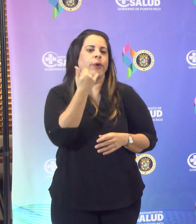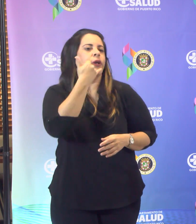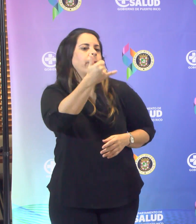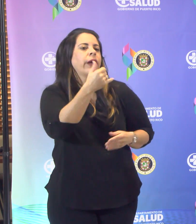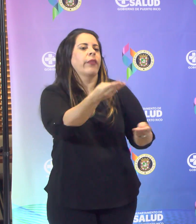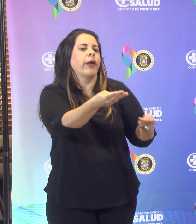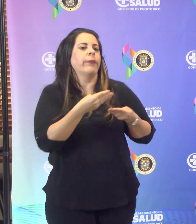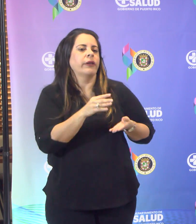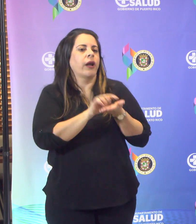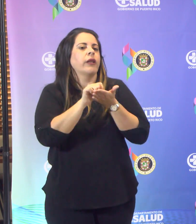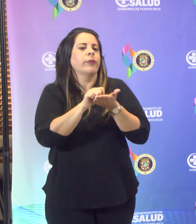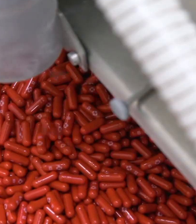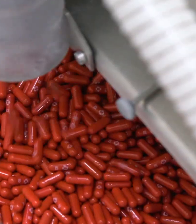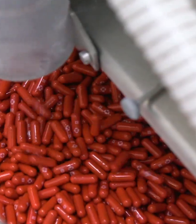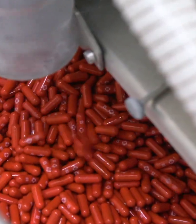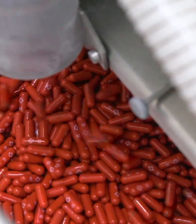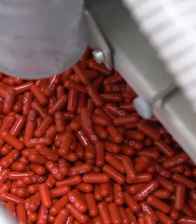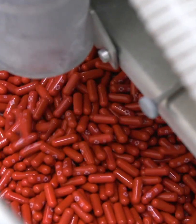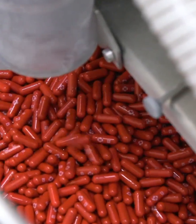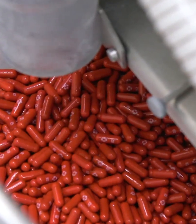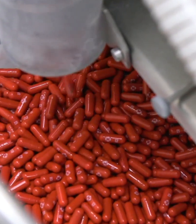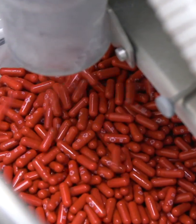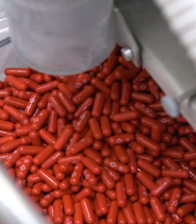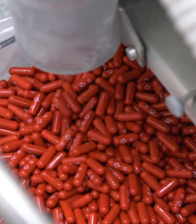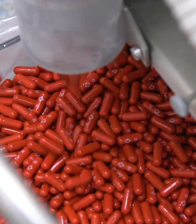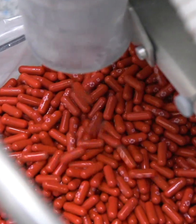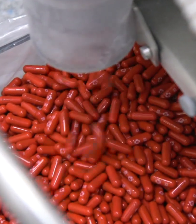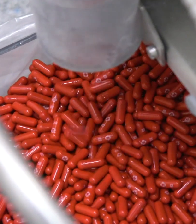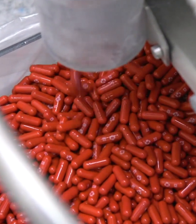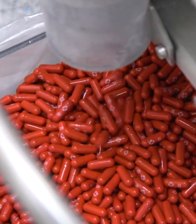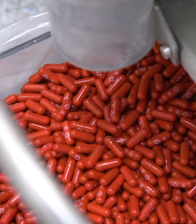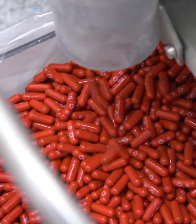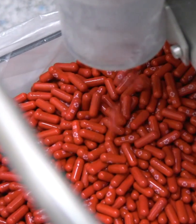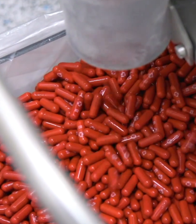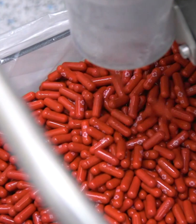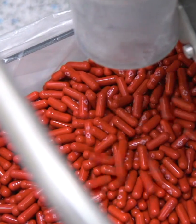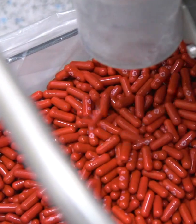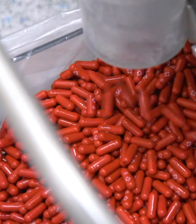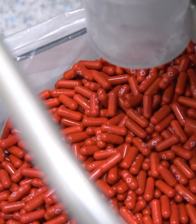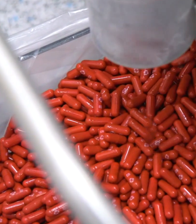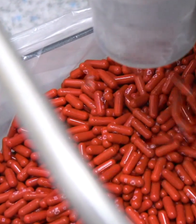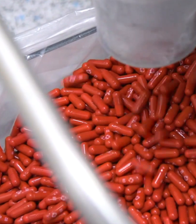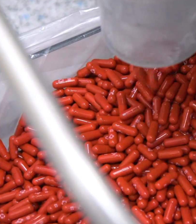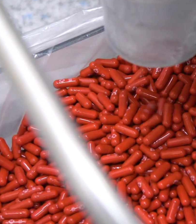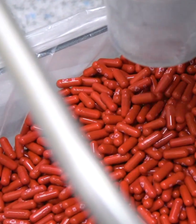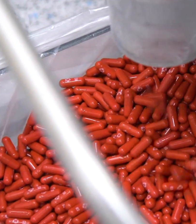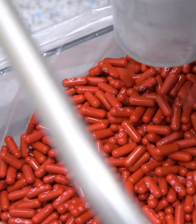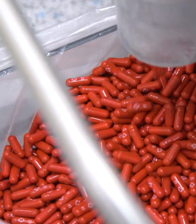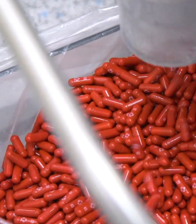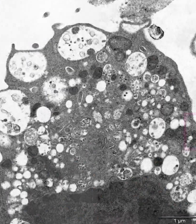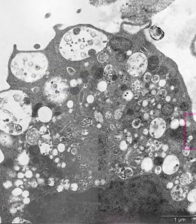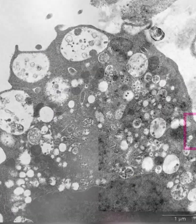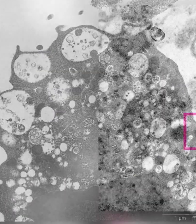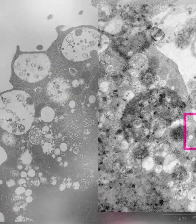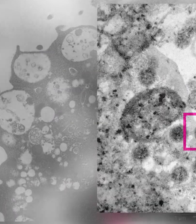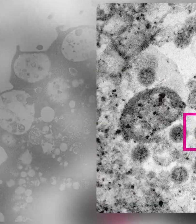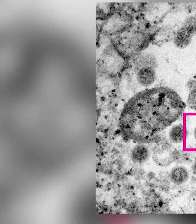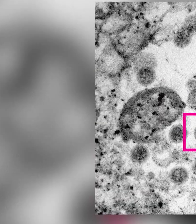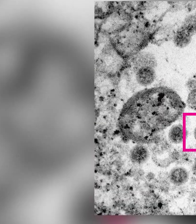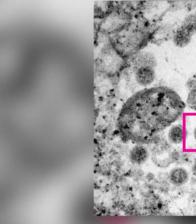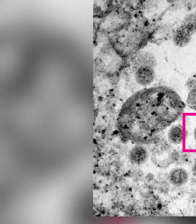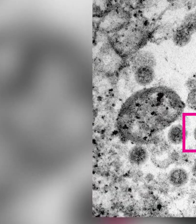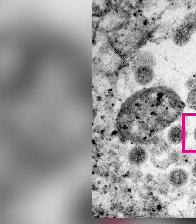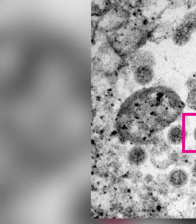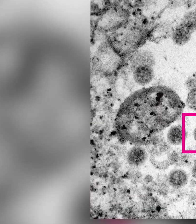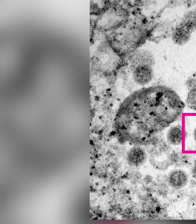dame el tratamiento que yo lo quiero. Los medicamentos son para tratamiento temprano y evitar enfermedad grave, no son para prevenir